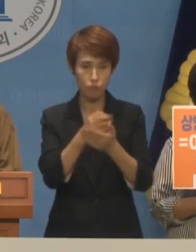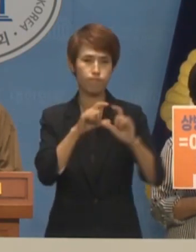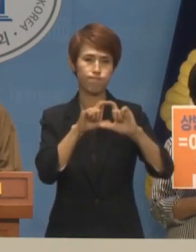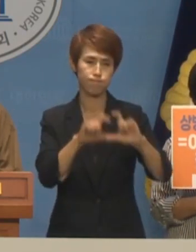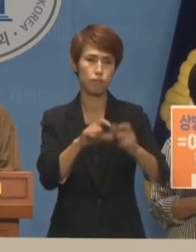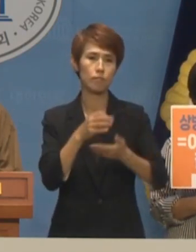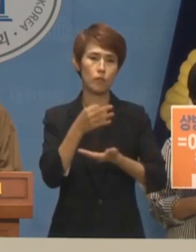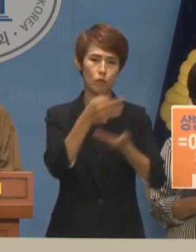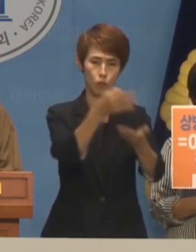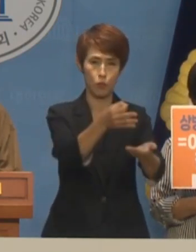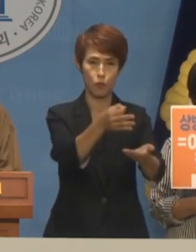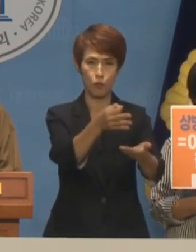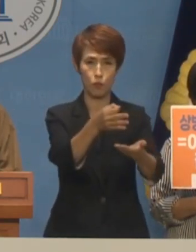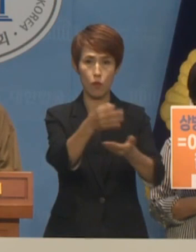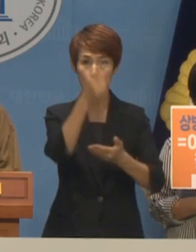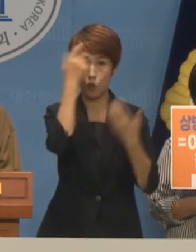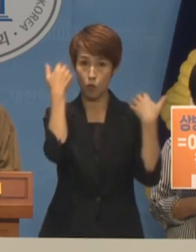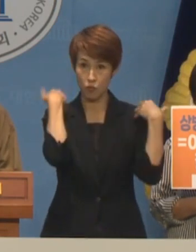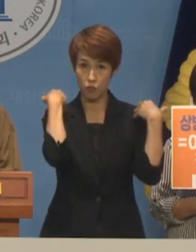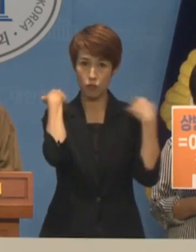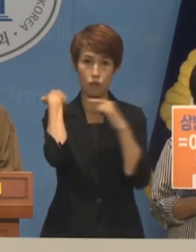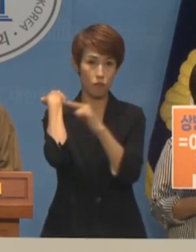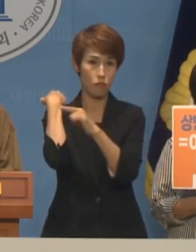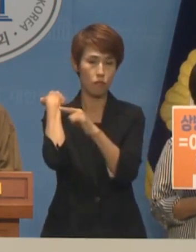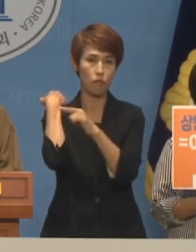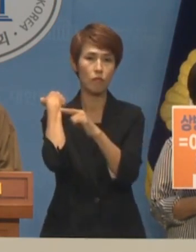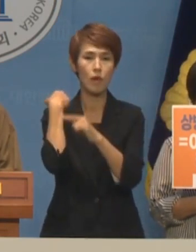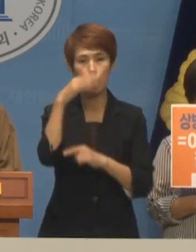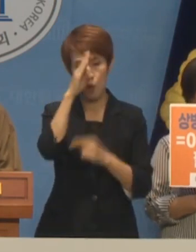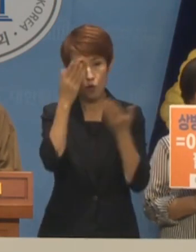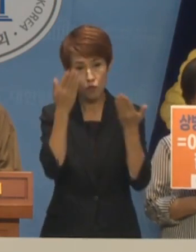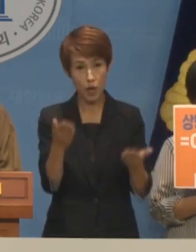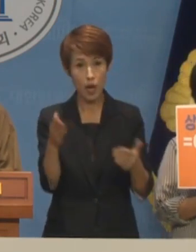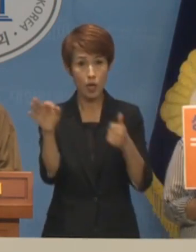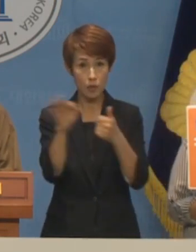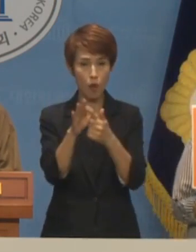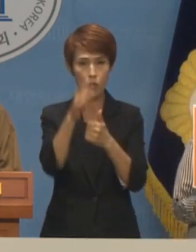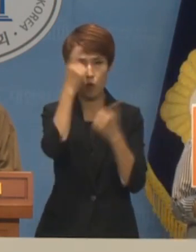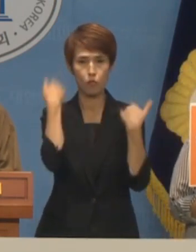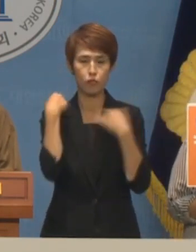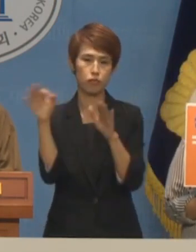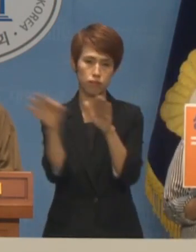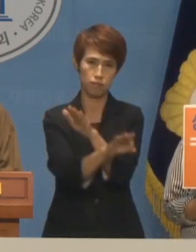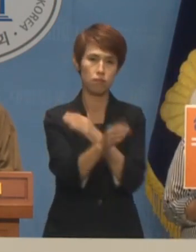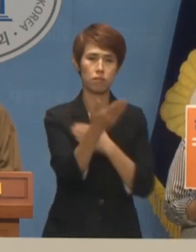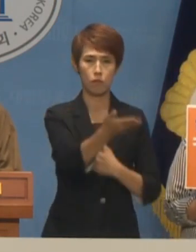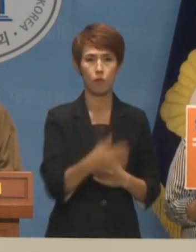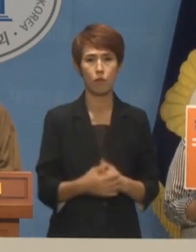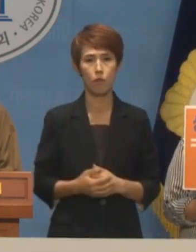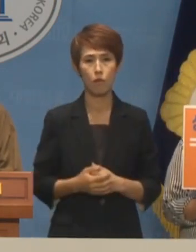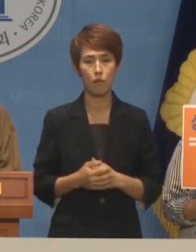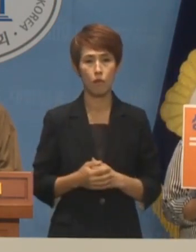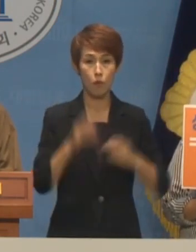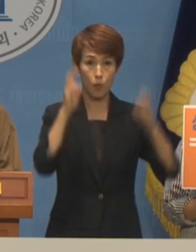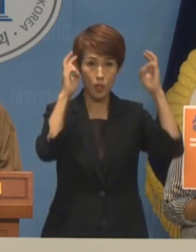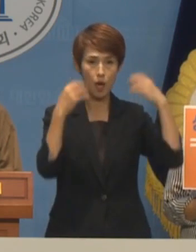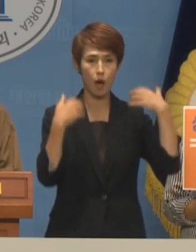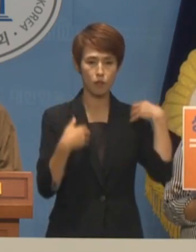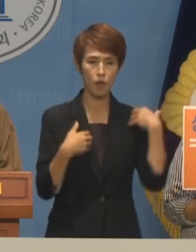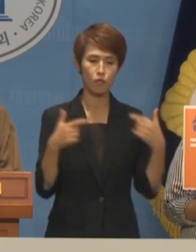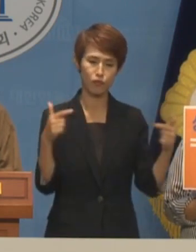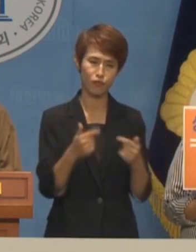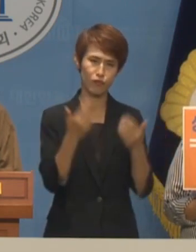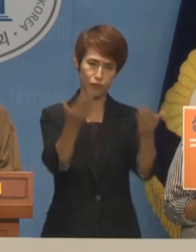지급하도록 하되 국가가 일정한 경우 질병휴가 급여를 지급하도록 하여 사용자의 부담을 덜 수